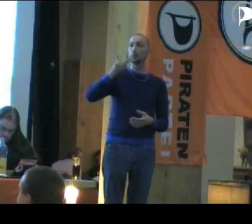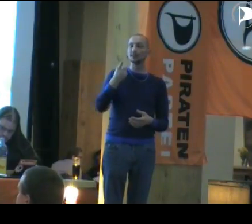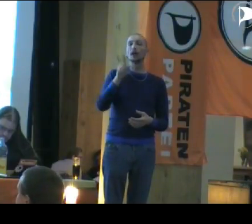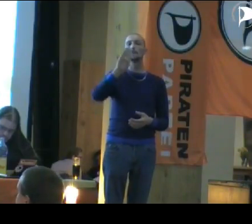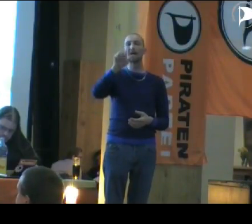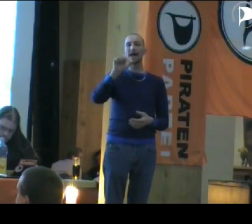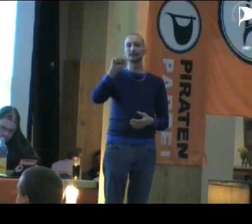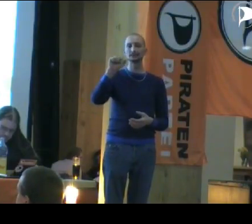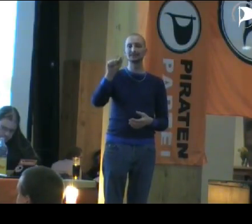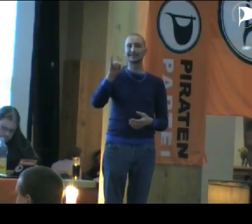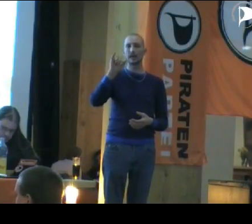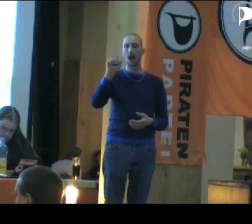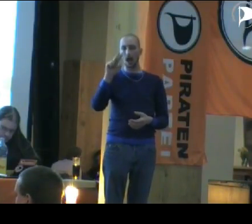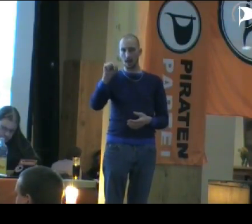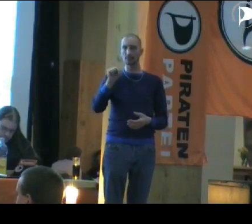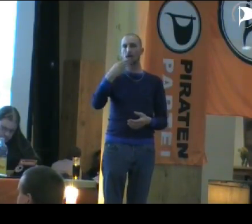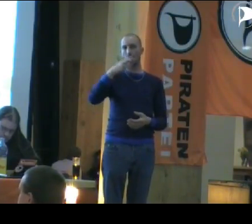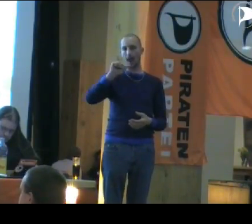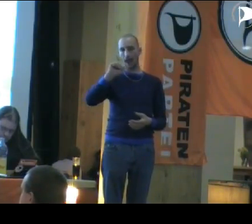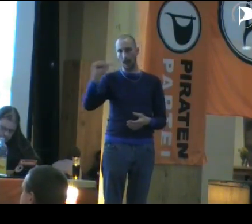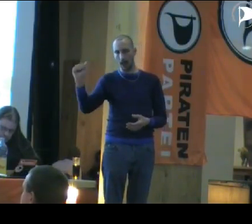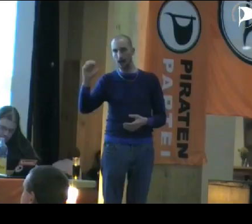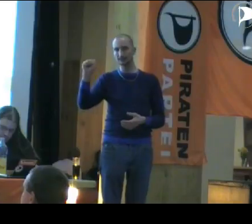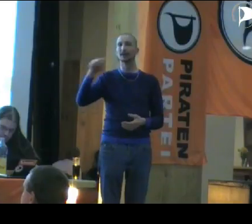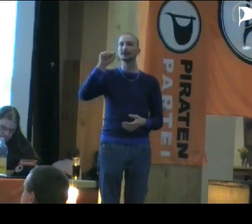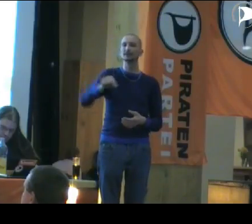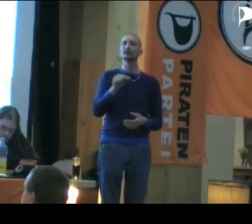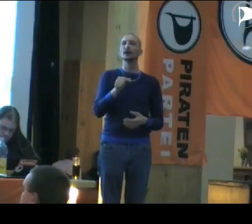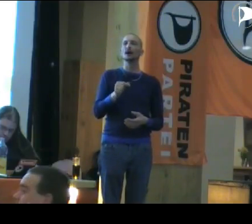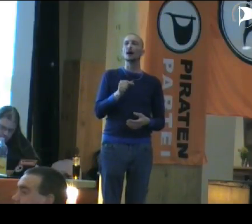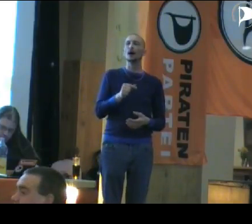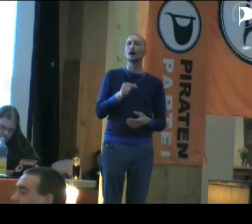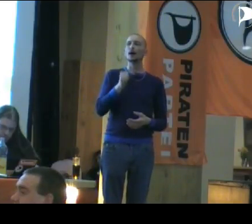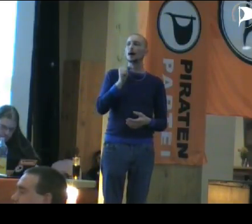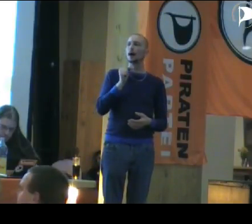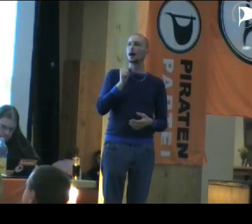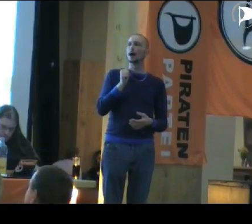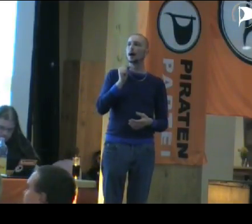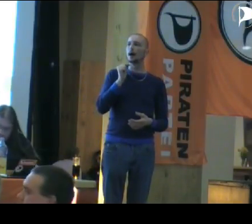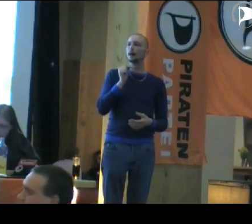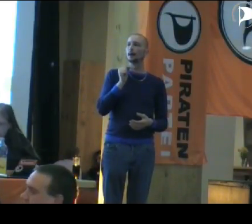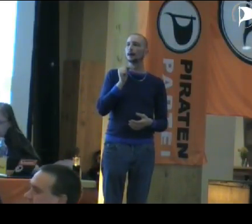104 stimmen 43,87 marco hocke nimmst du die wahl an